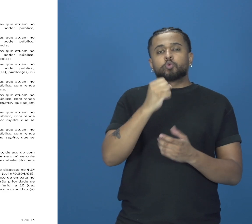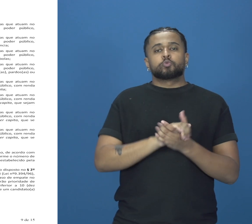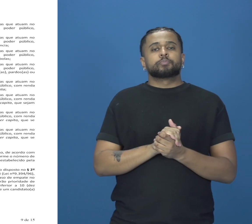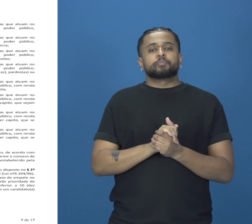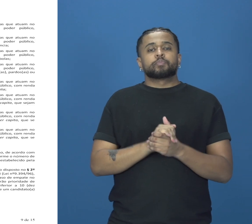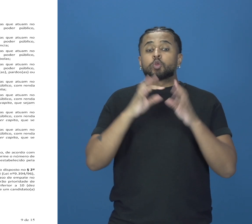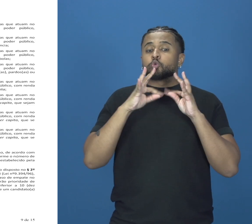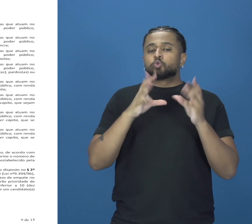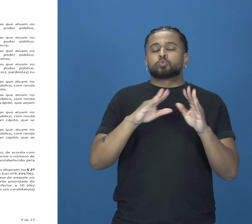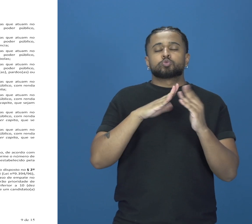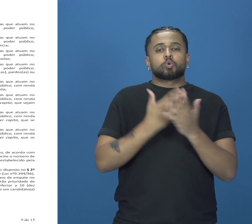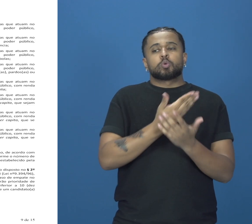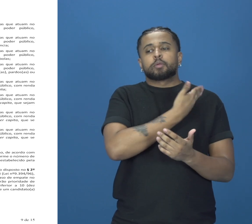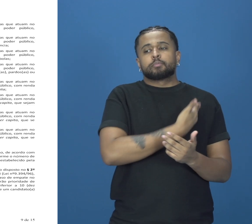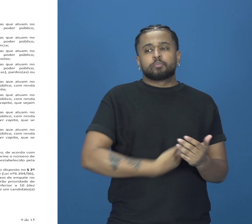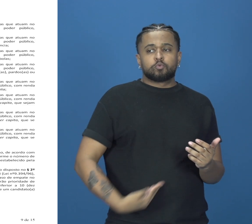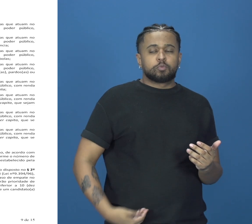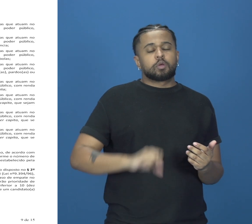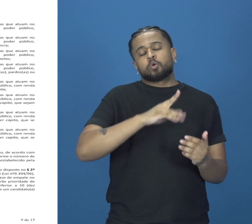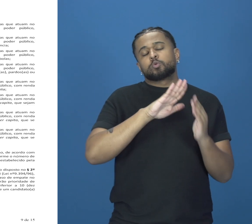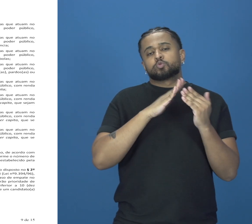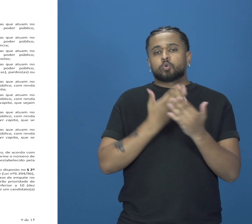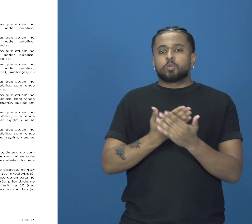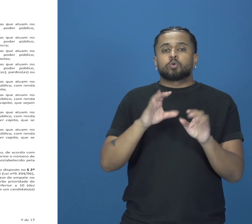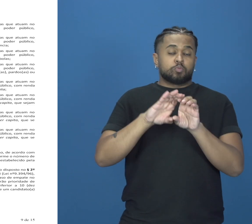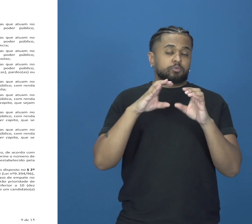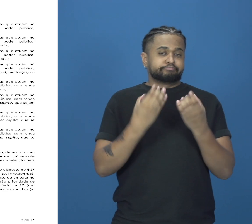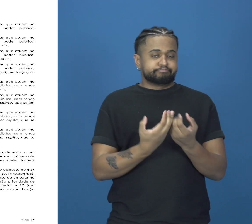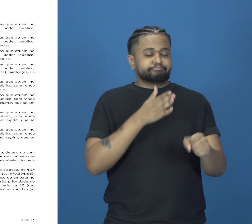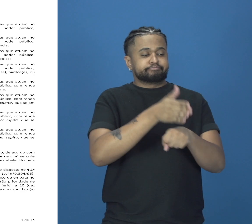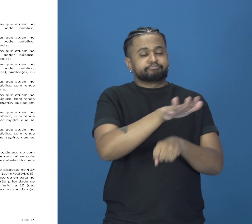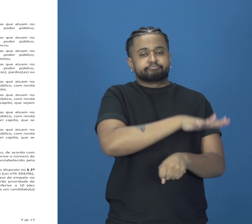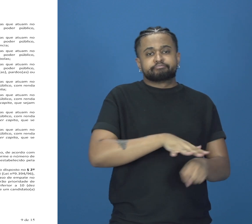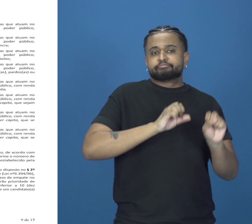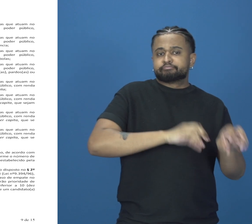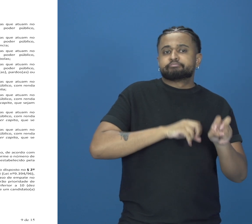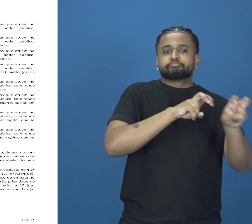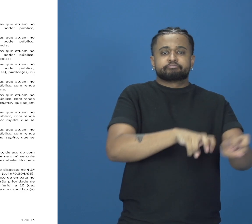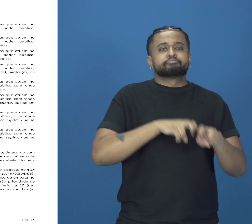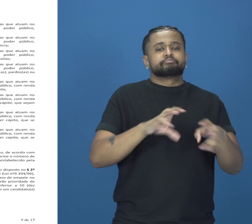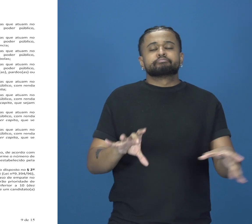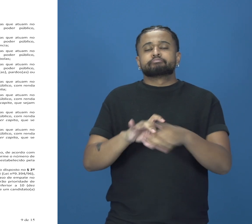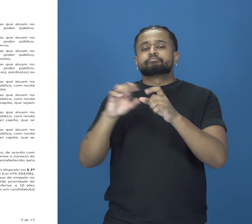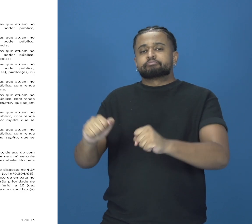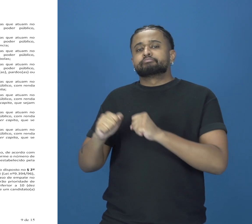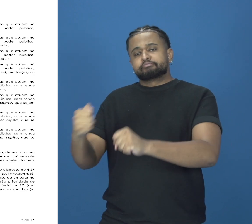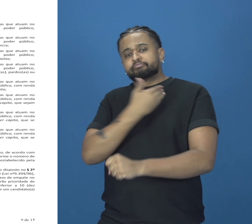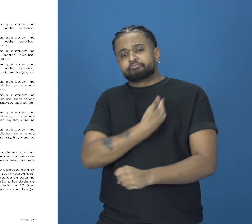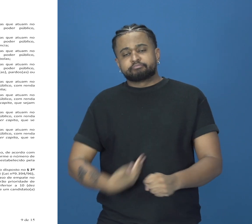7.4.2.8. Integralmente em escola pública ou em escolas comunitárias que atuam no âmbito da educação do